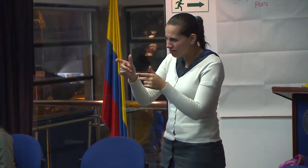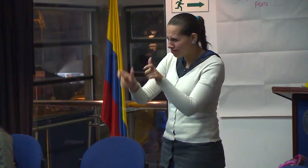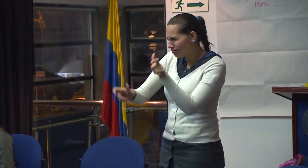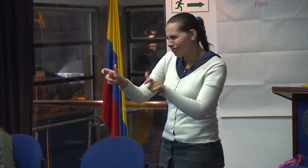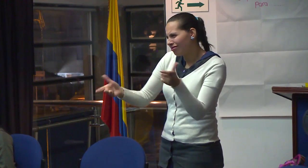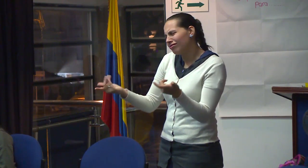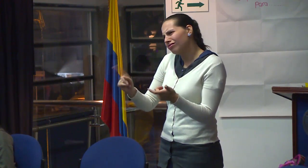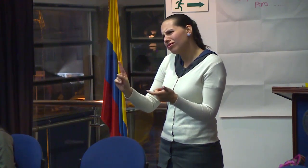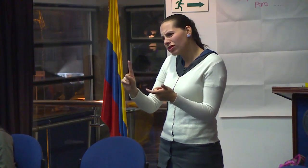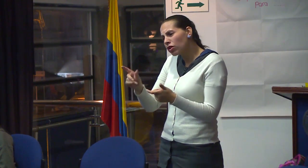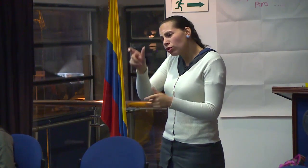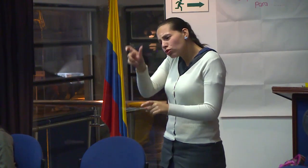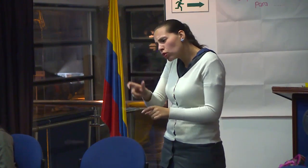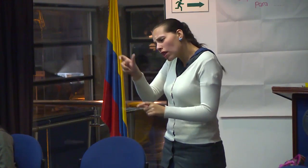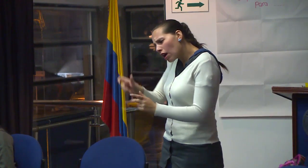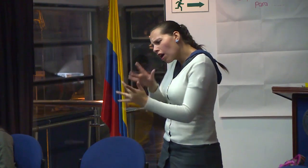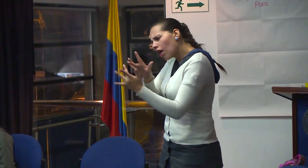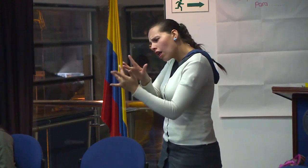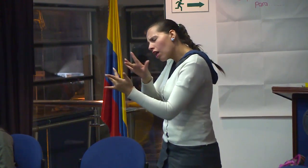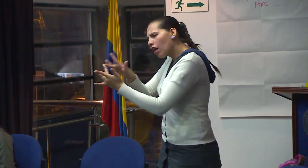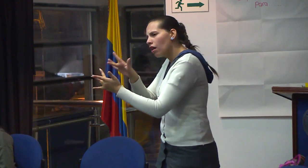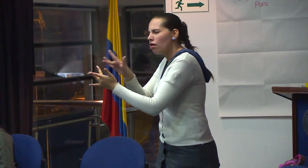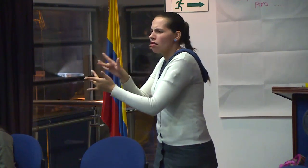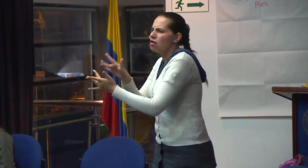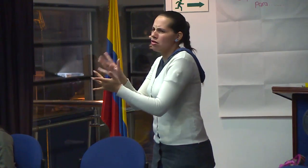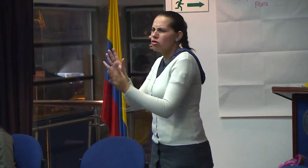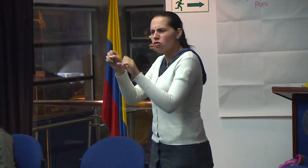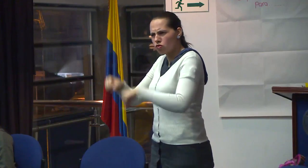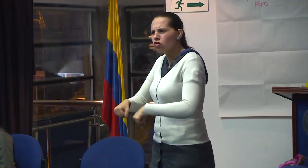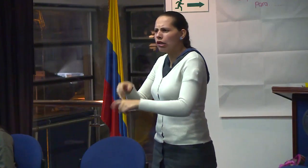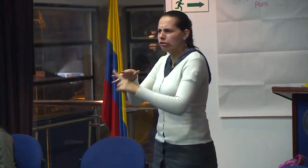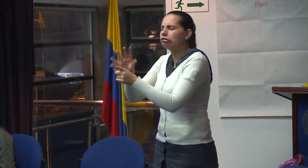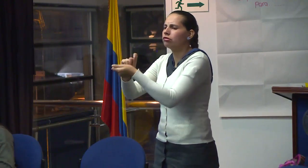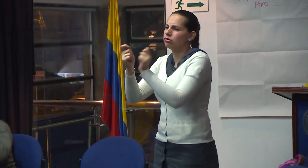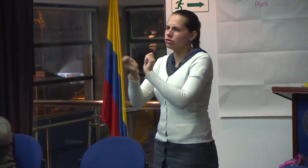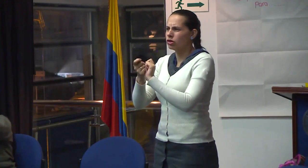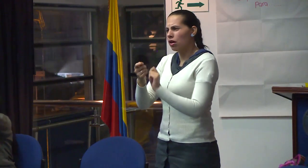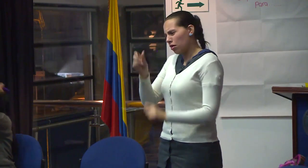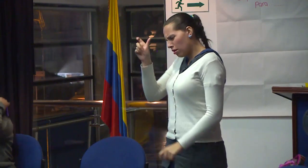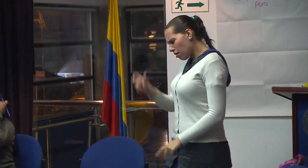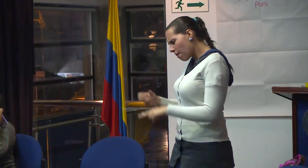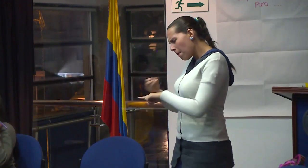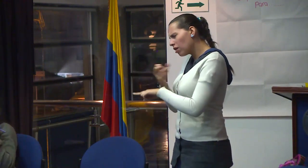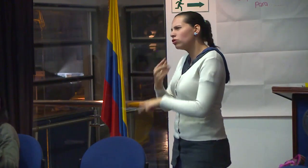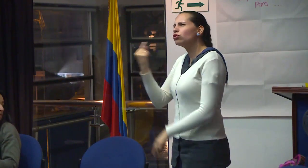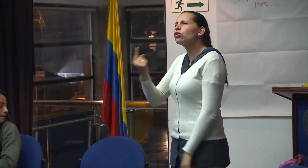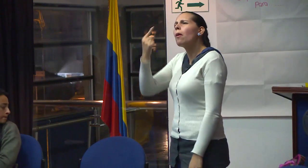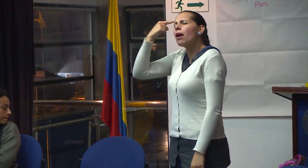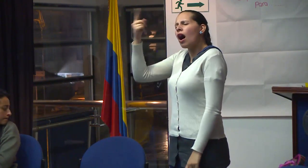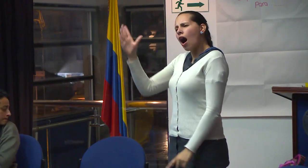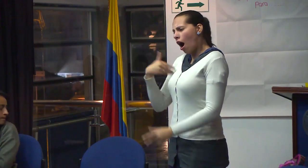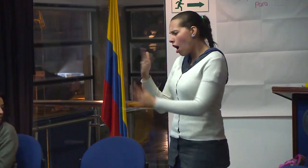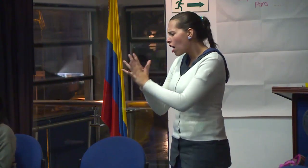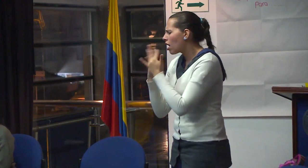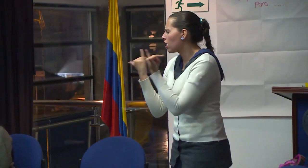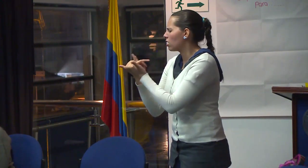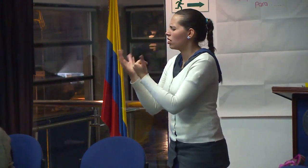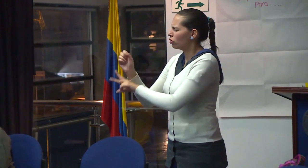interactúa. Entonces el maestro no solamente se debe pensar la realidad social o la realidad macro de la población